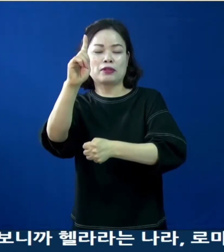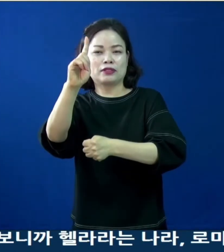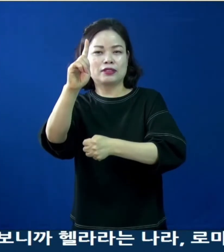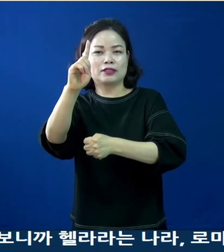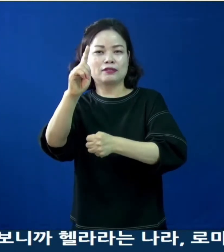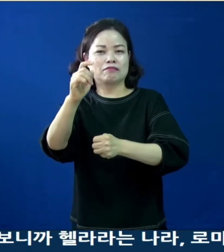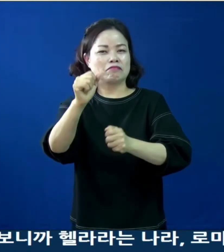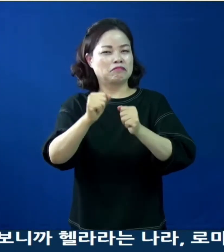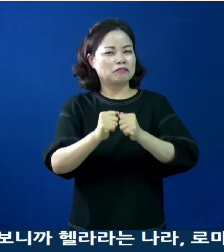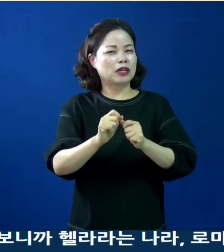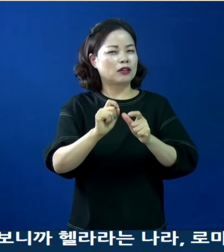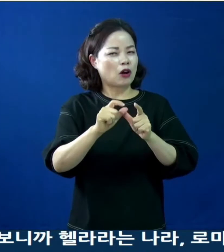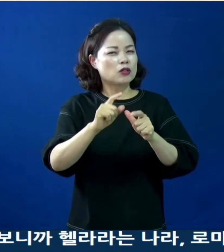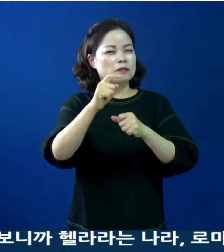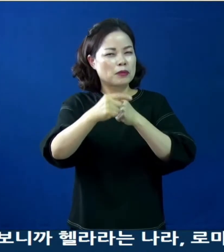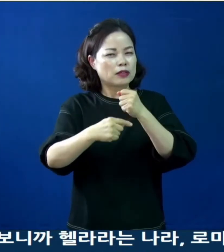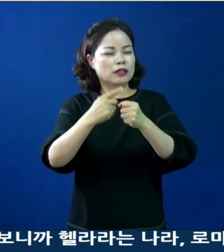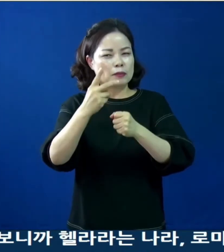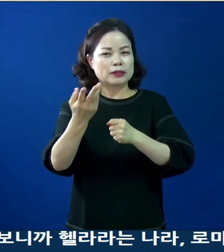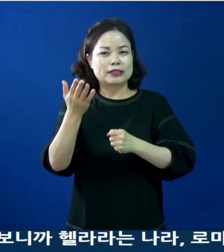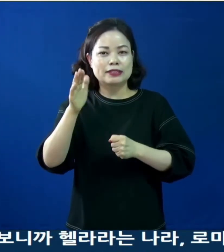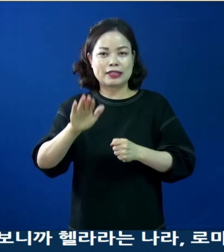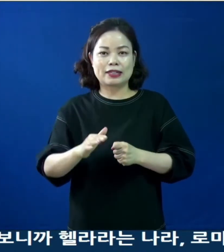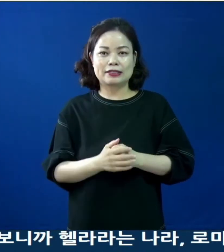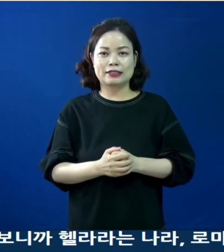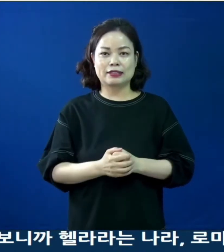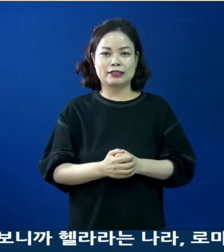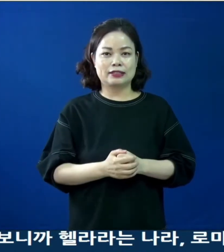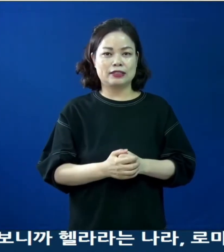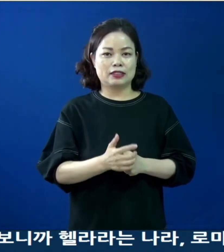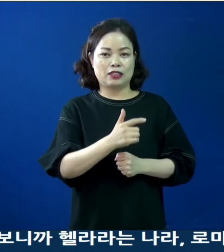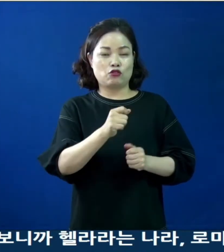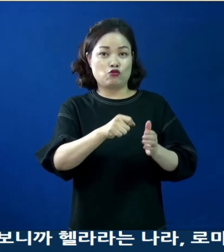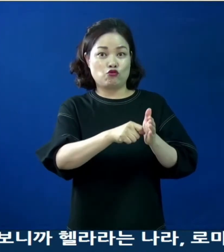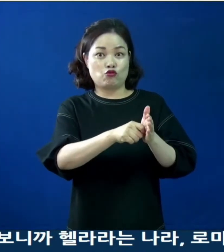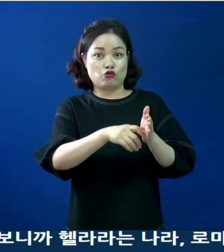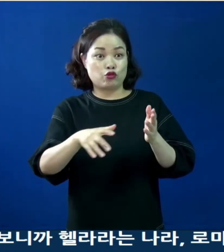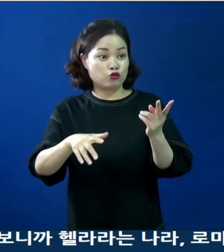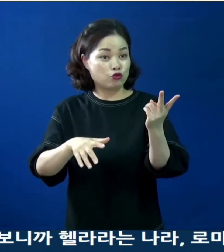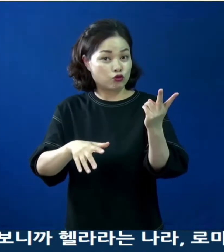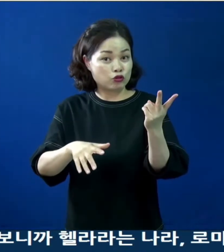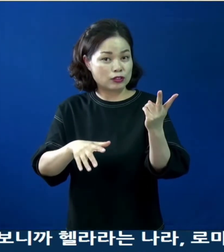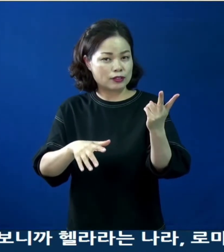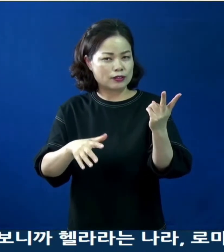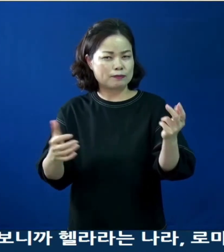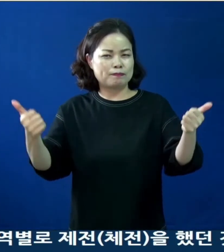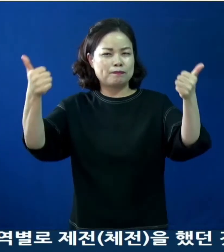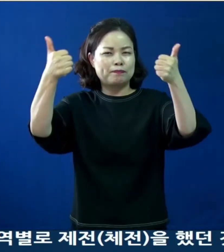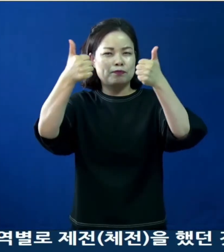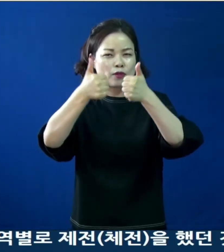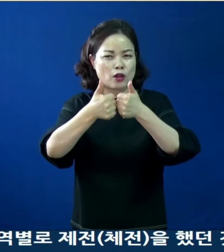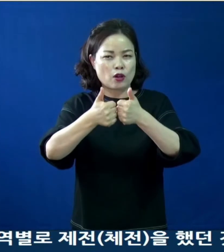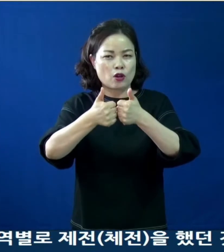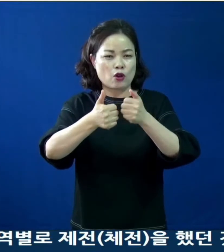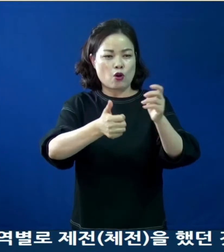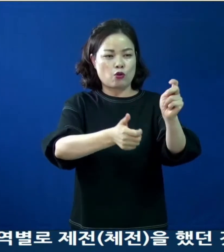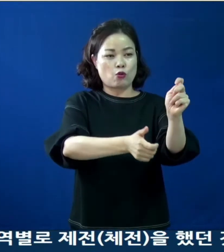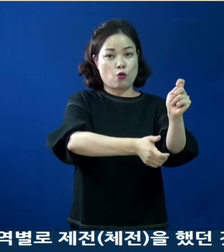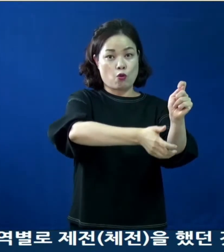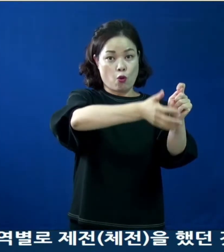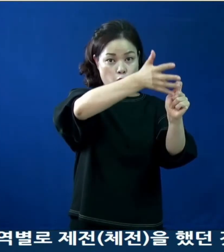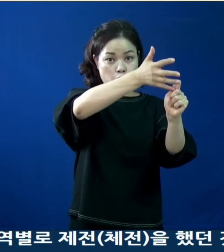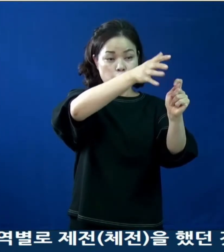번씩 했으니까 매년 있었다고 보면 되겠죠. 근데 아주 유명한 두 개의 체전이 고린도 부근에서